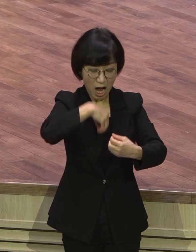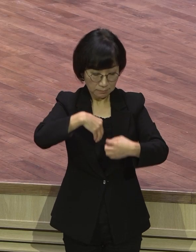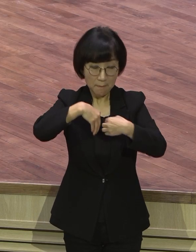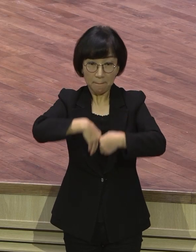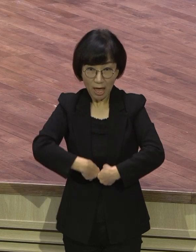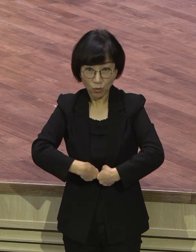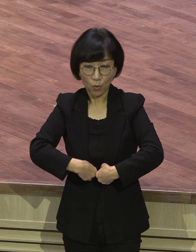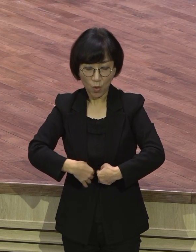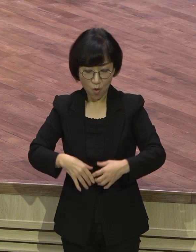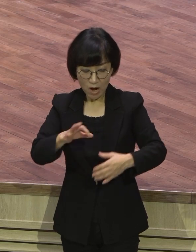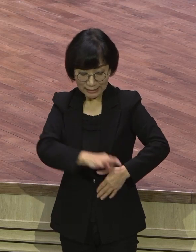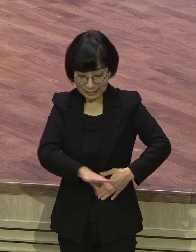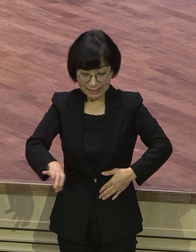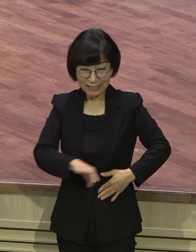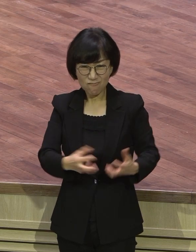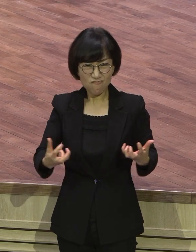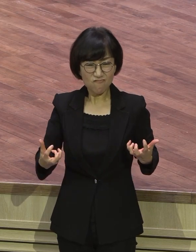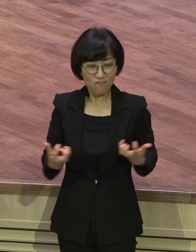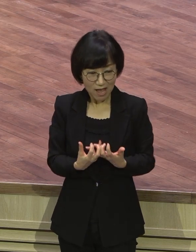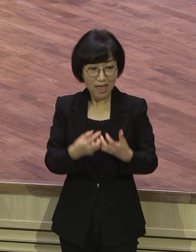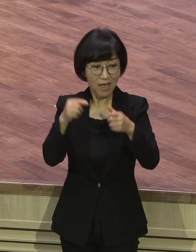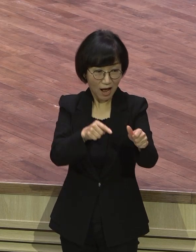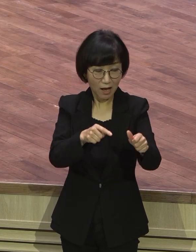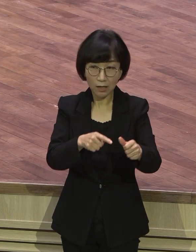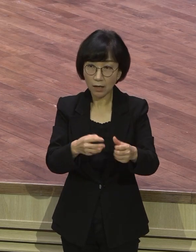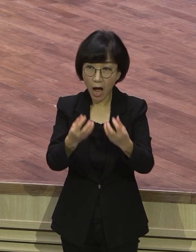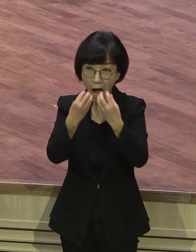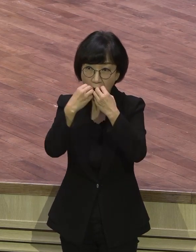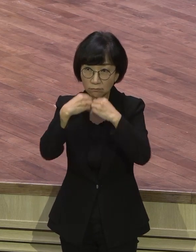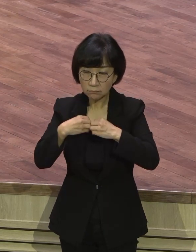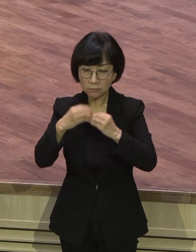먹으니 그것이 내 입에서 달기가 꿀 같더라